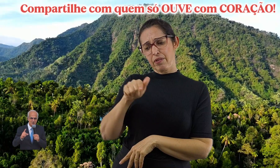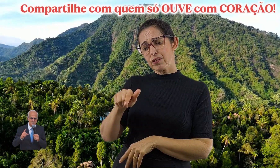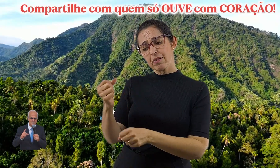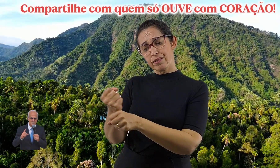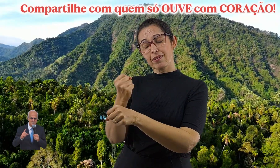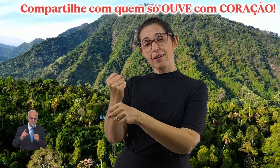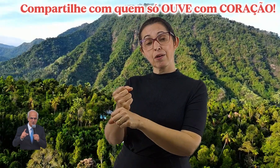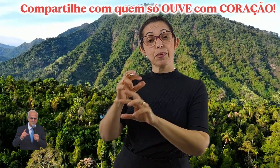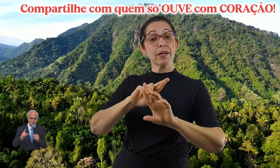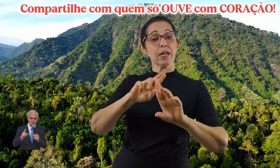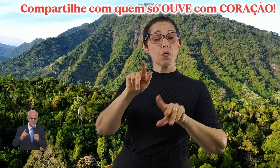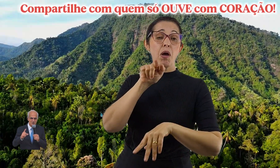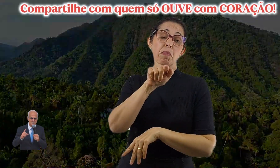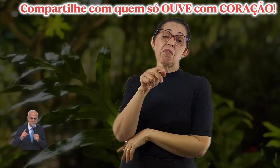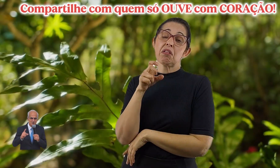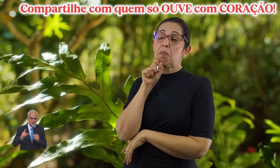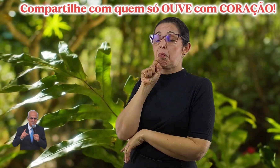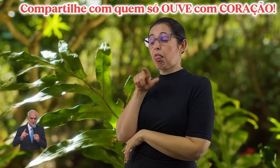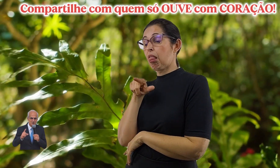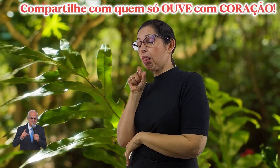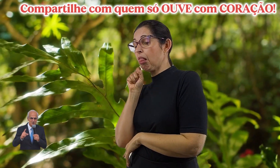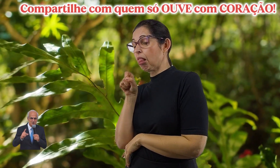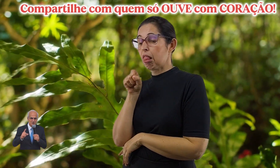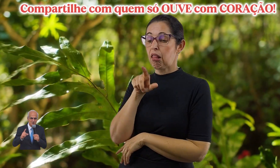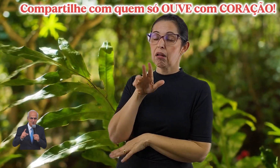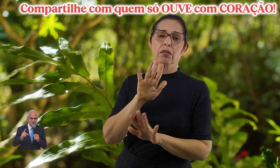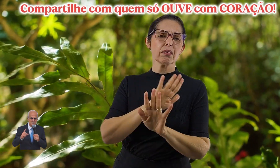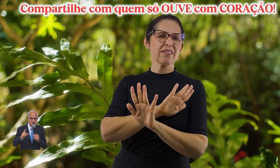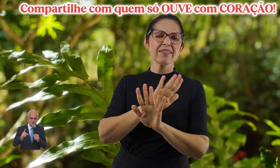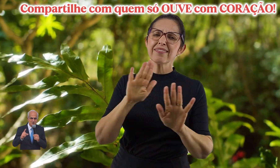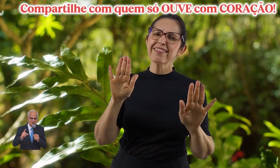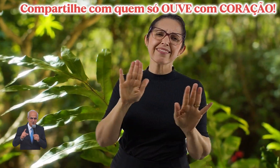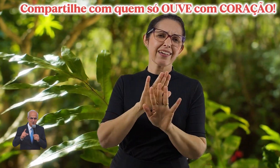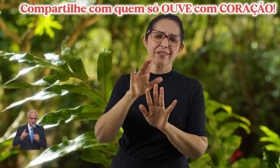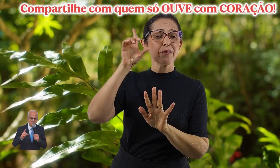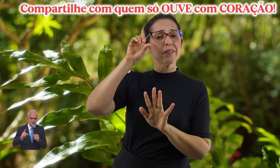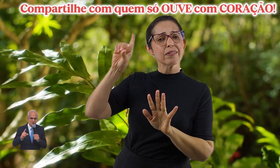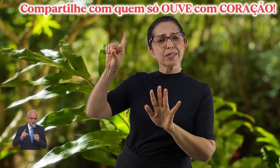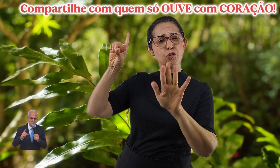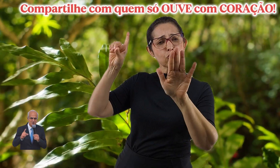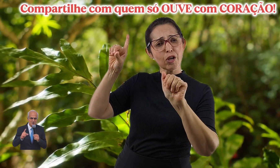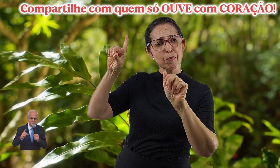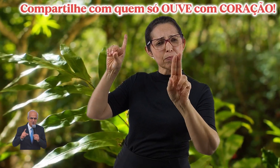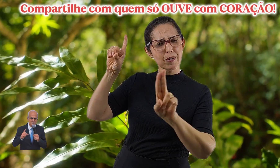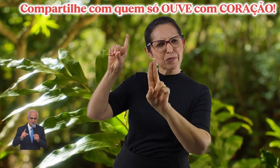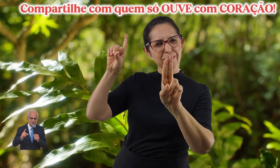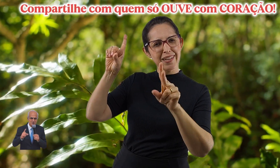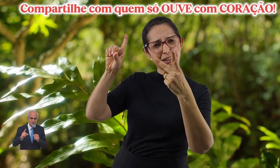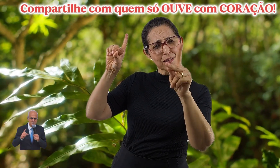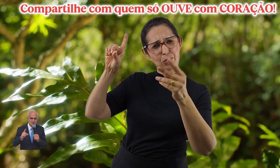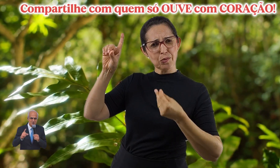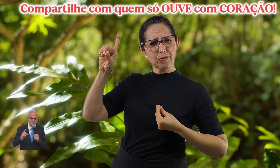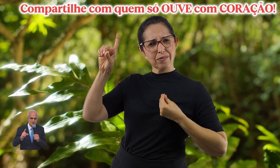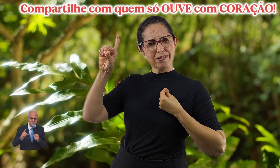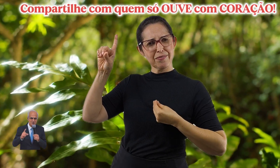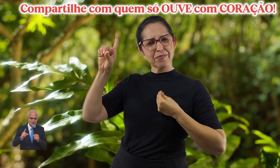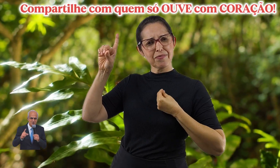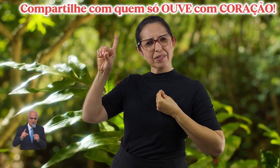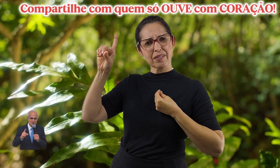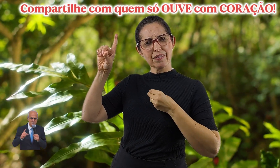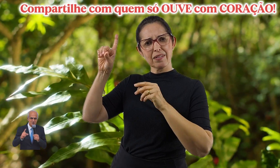te chamou para você ser um crítico, Deus te chamou para você ser usado por Deus, para